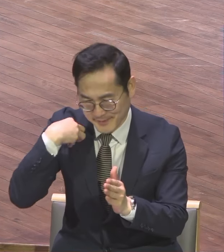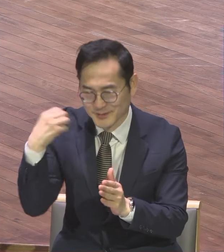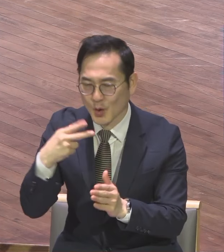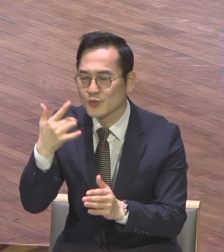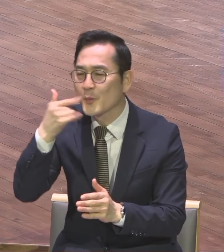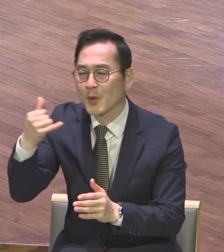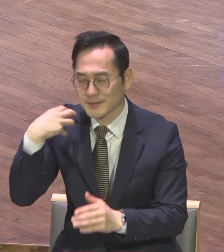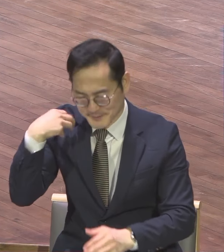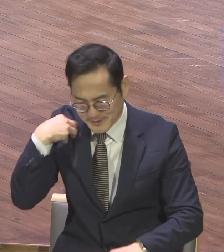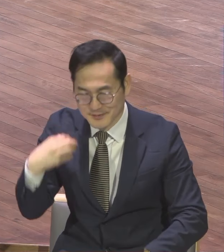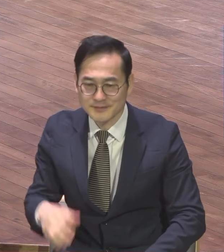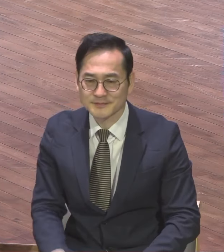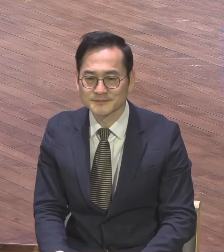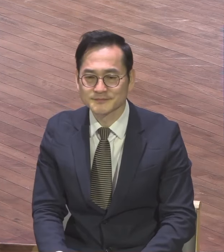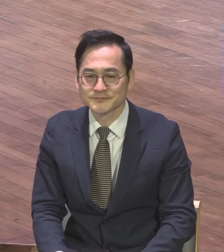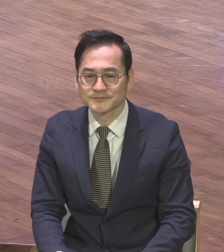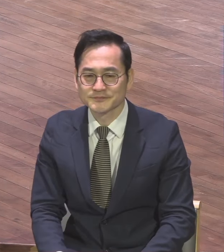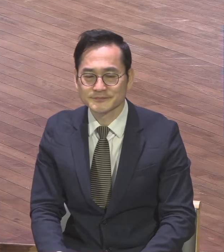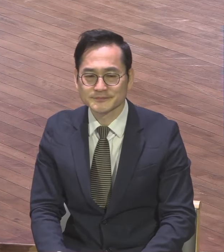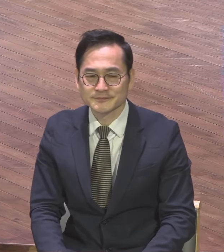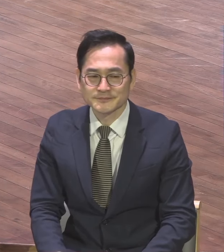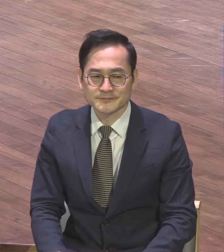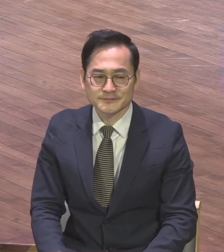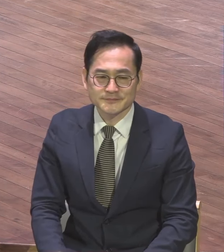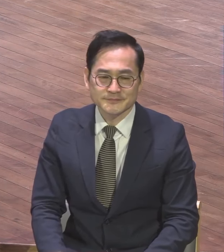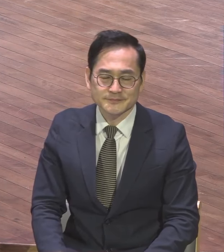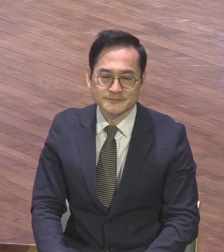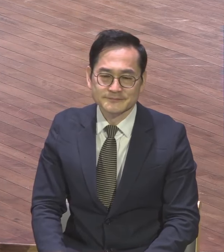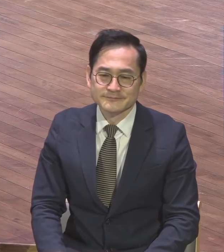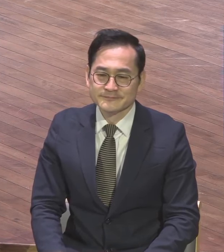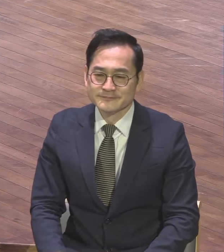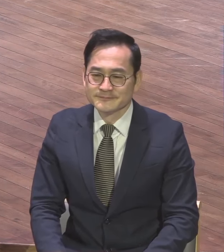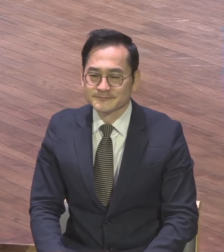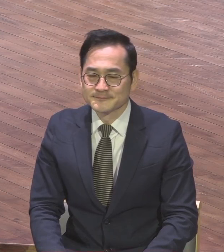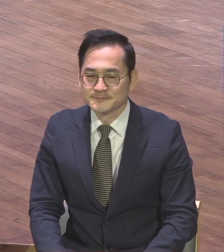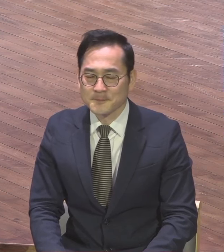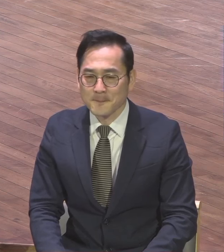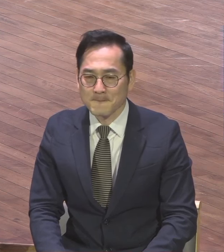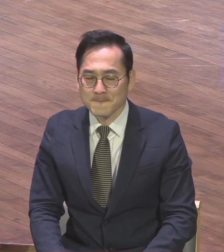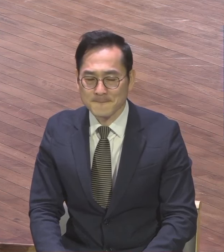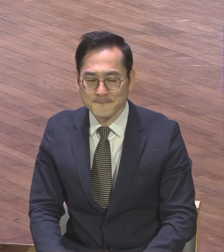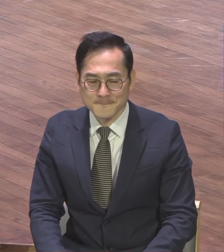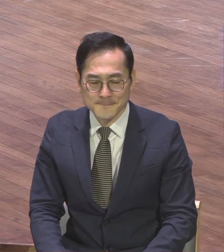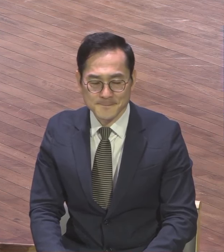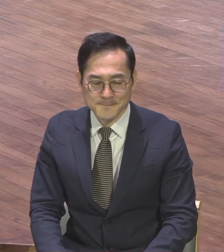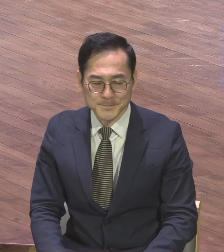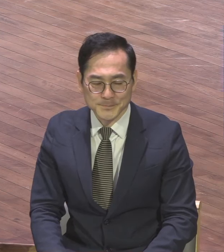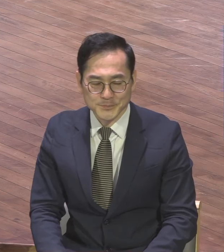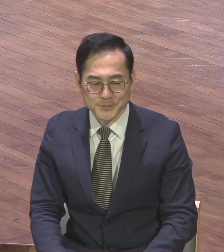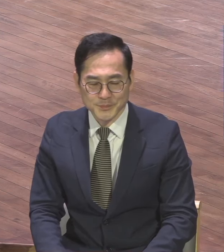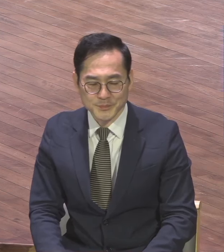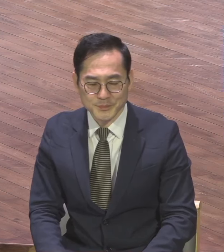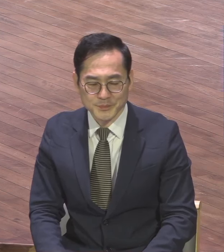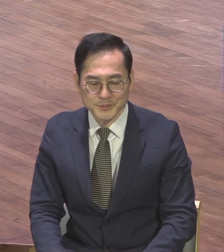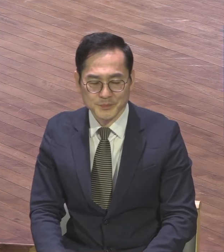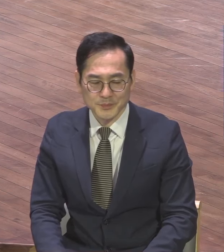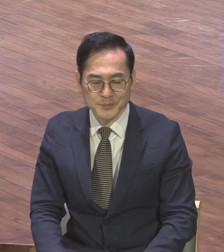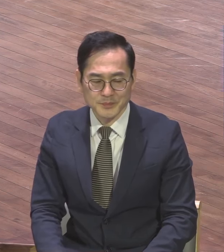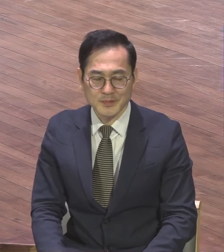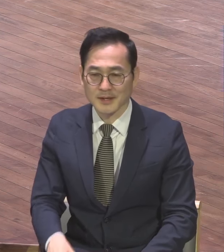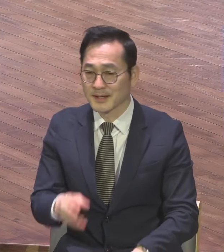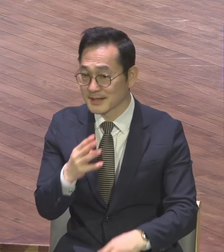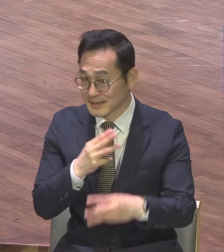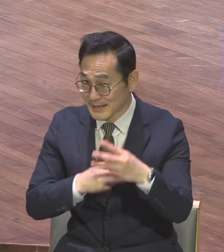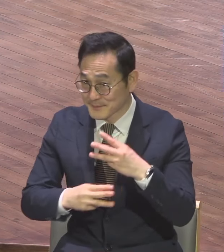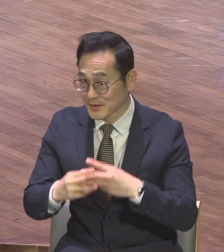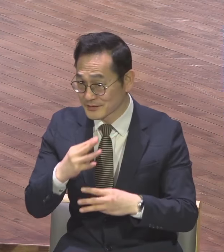시대적 미션이다. 그래서 우리가 검토할 시대를 열어가는 것인데 렘넌트들의